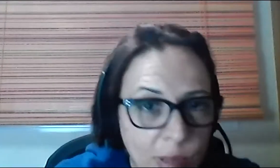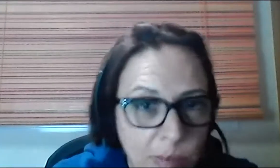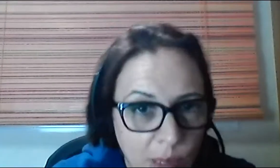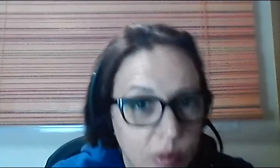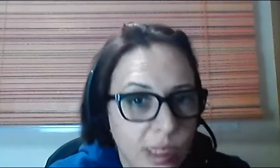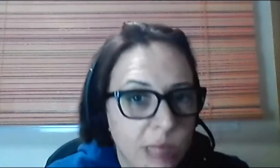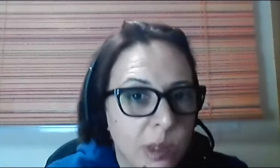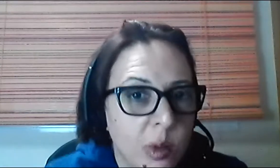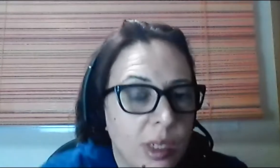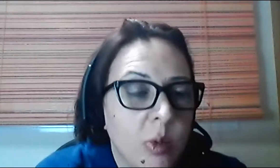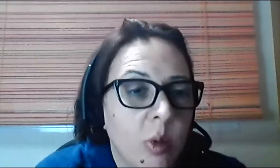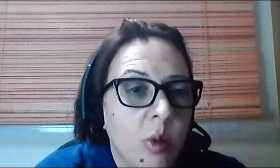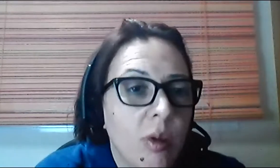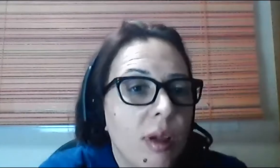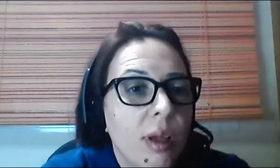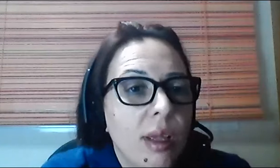acceso al empleo. A las personas